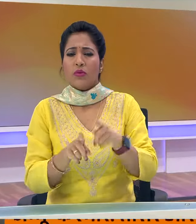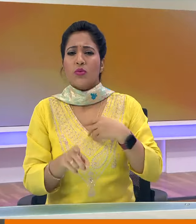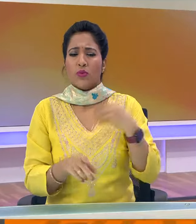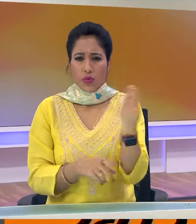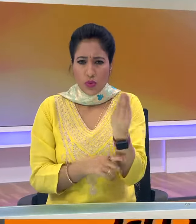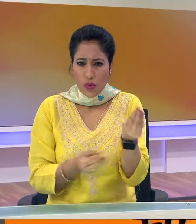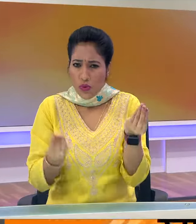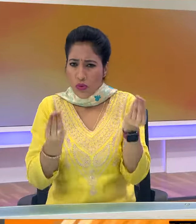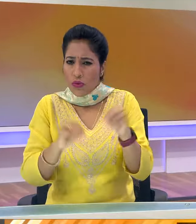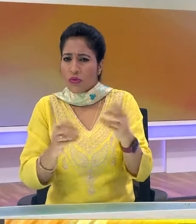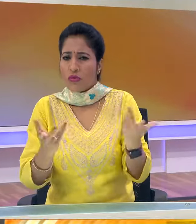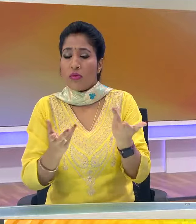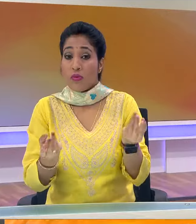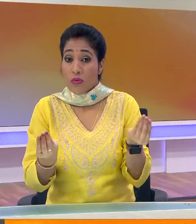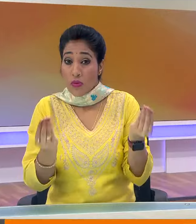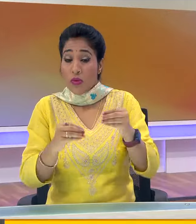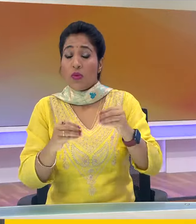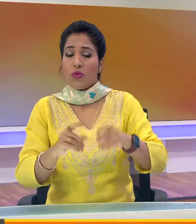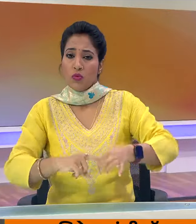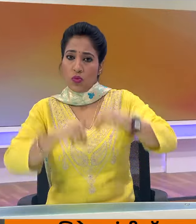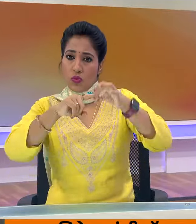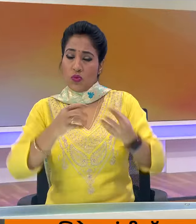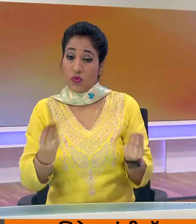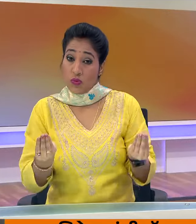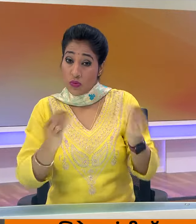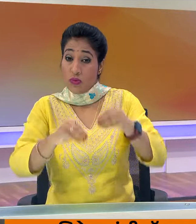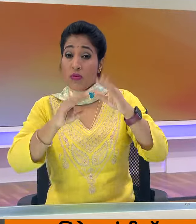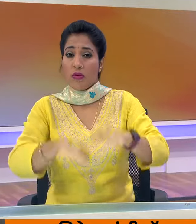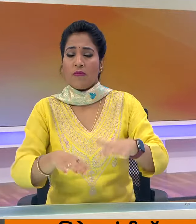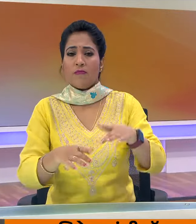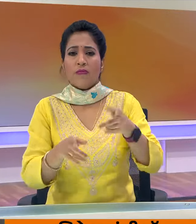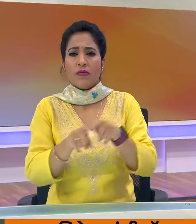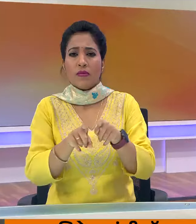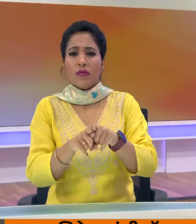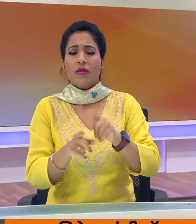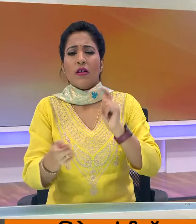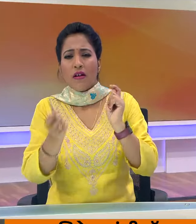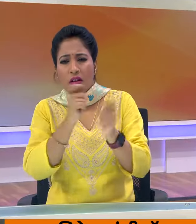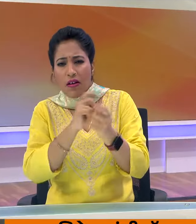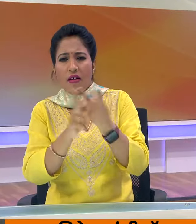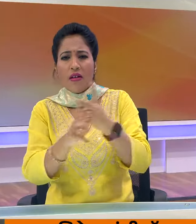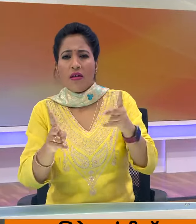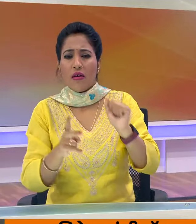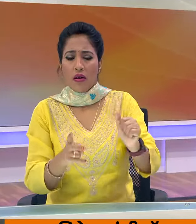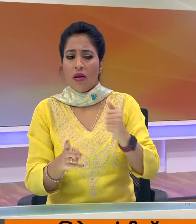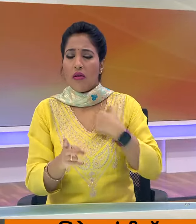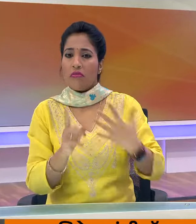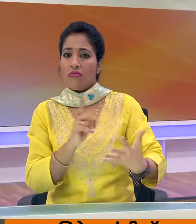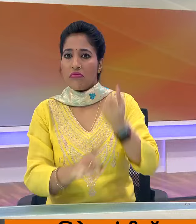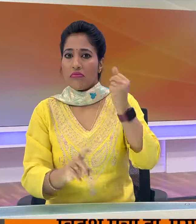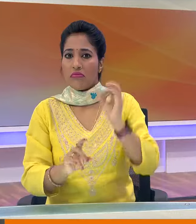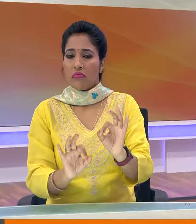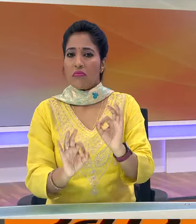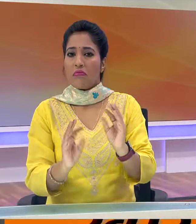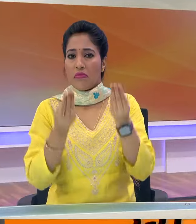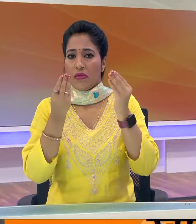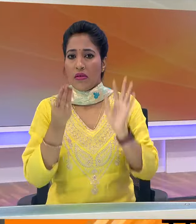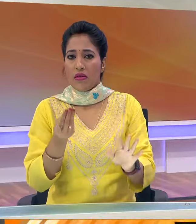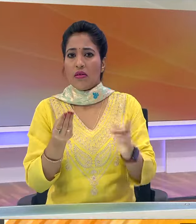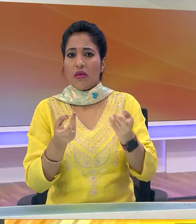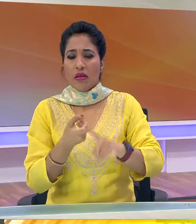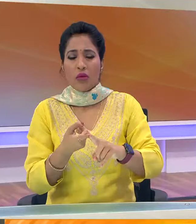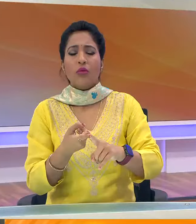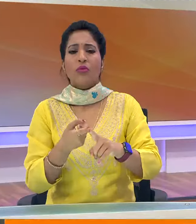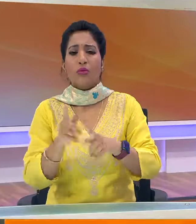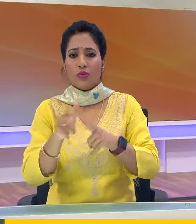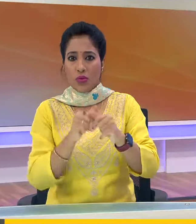इसको और इसमें वैरायटी लेके आए हैं। जिस प्रकार से कैडेट्स से हमारे को इनपुट्स मिला था, तो सर्विसेज ने